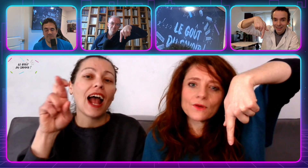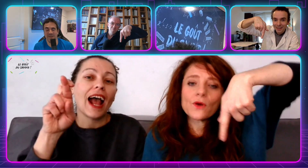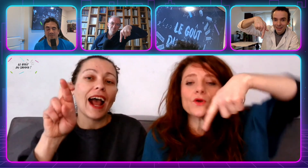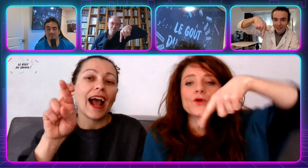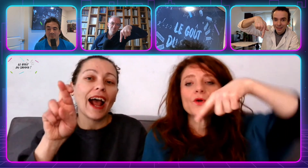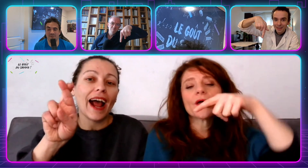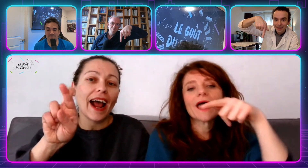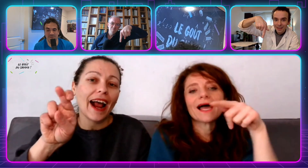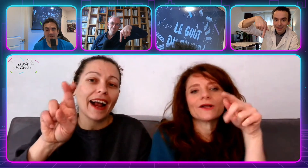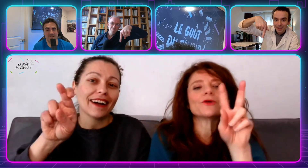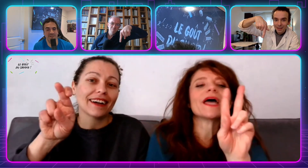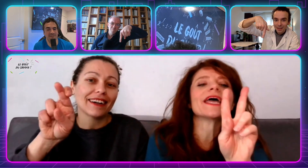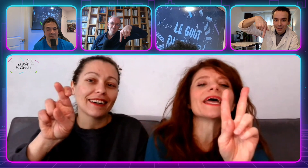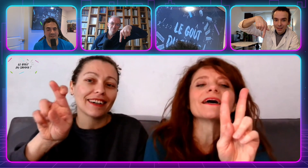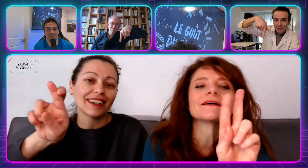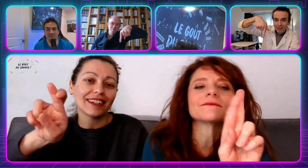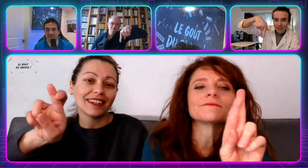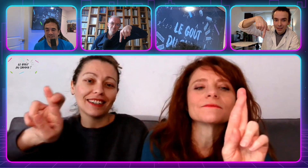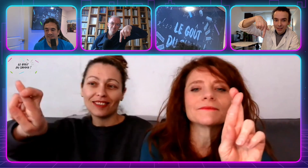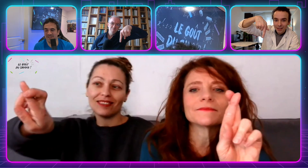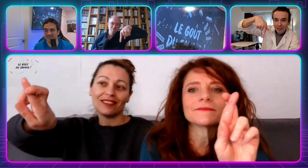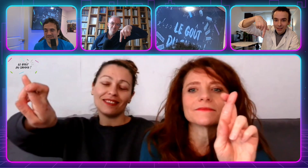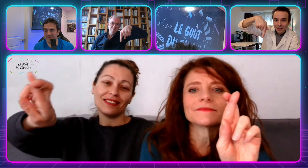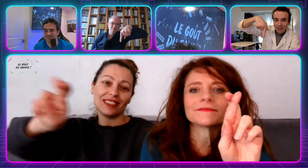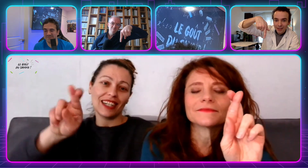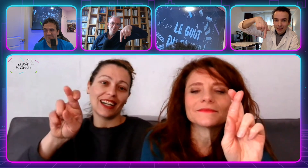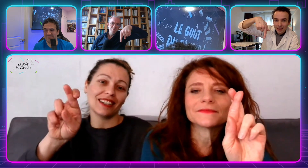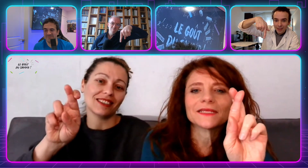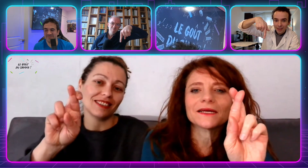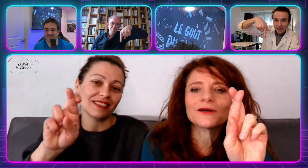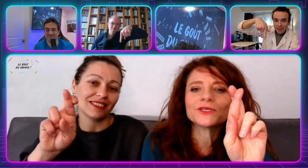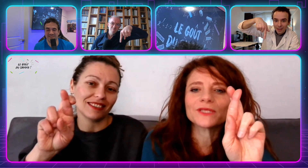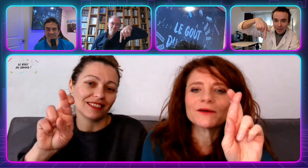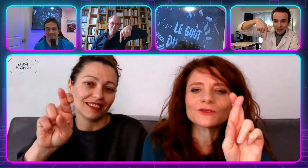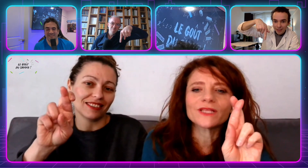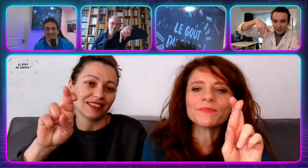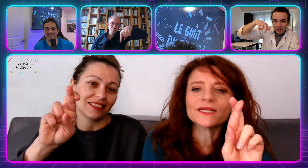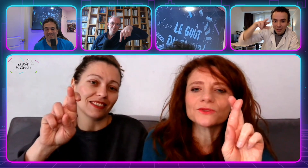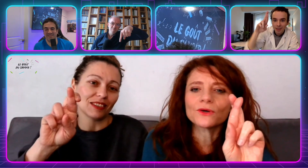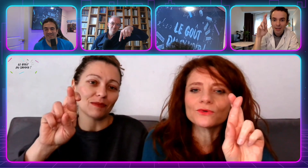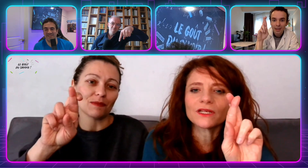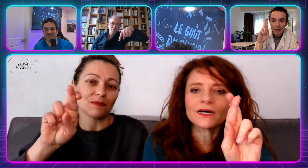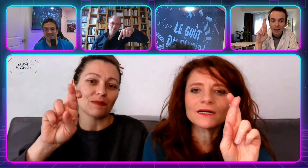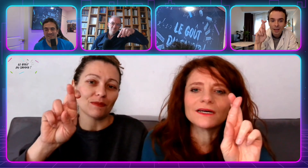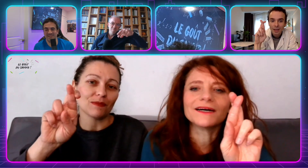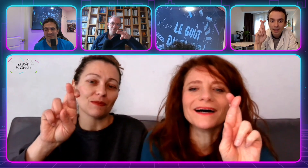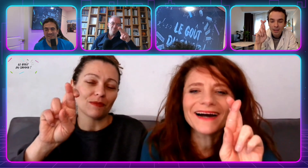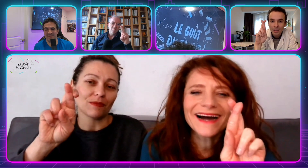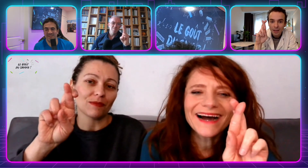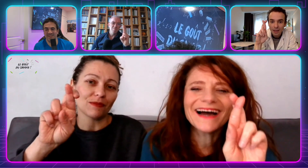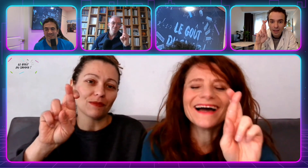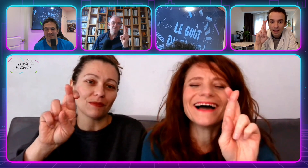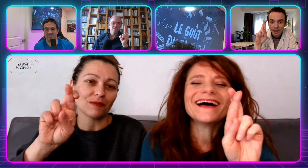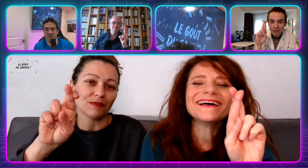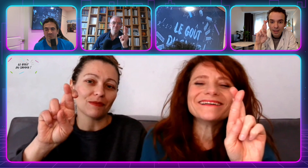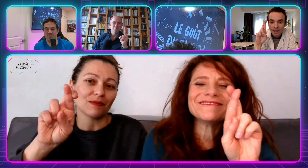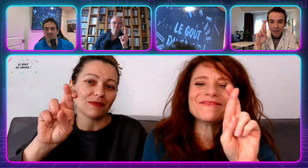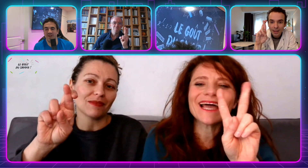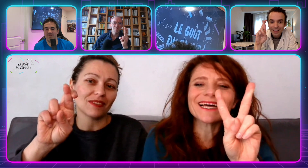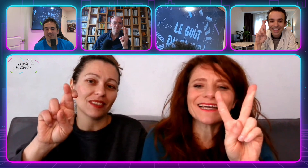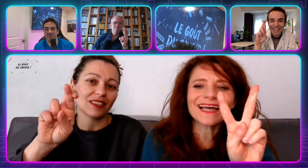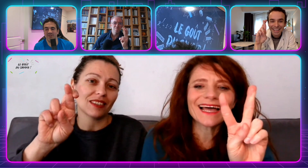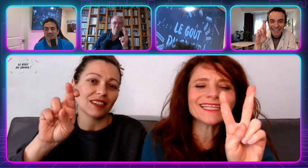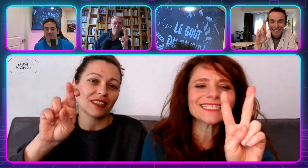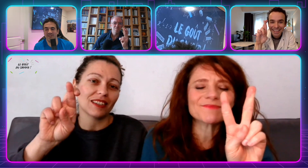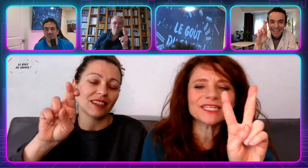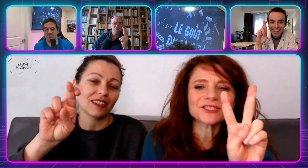On a perdu Alors le R. Aurélie. Ah oui, on en a perdu en route là. Bon, du coup, on va